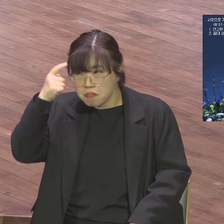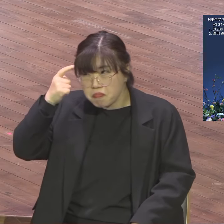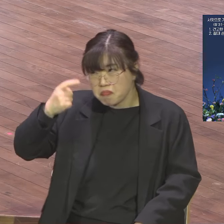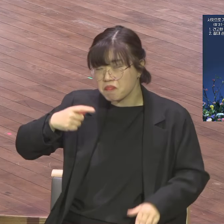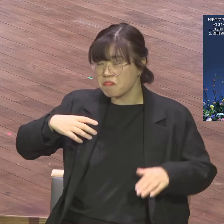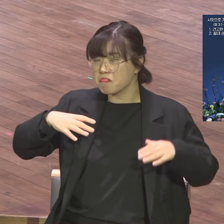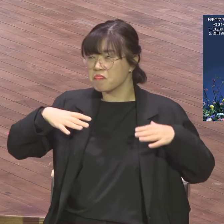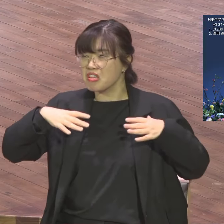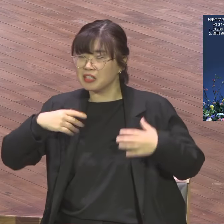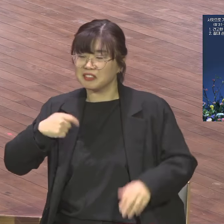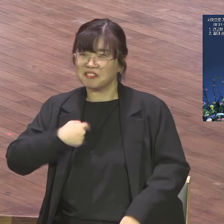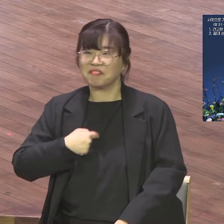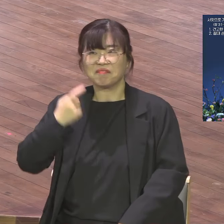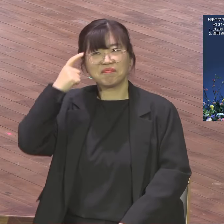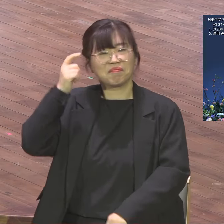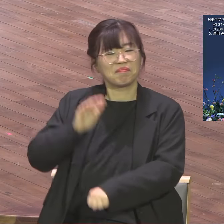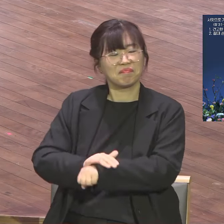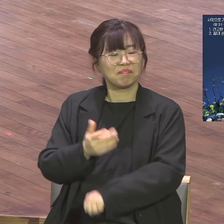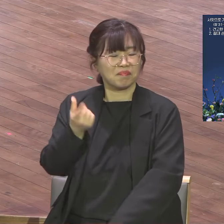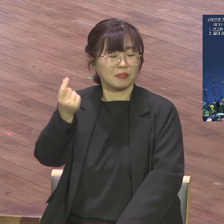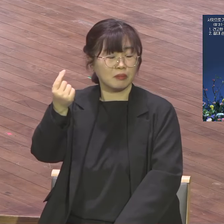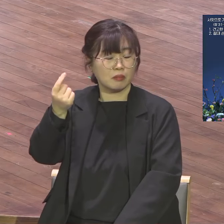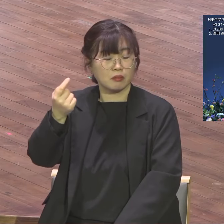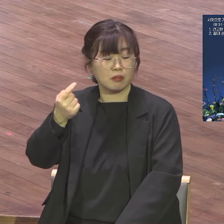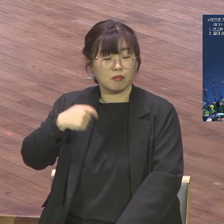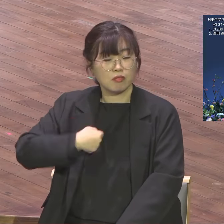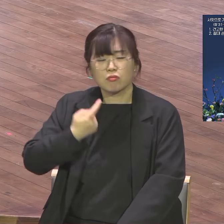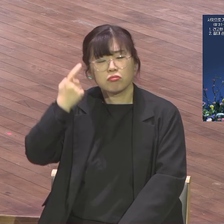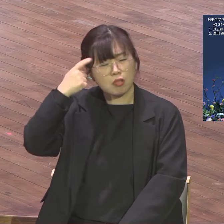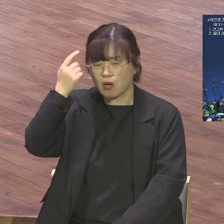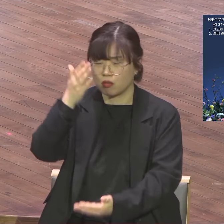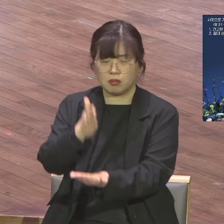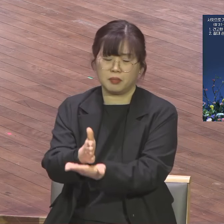스스로 지혜롭게 여기지 말지어다.